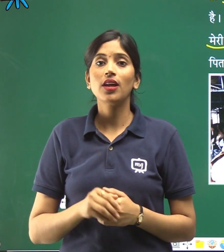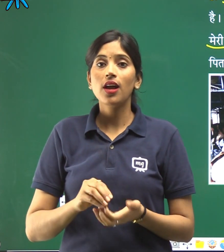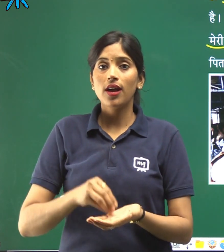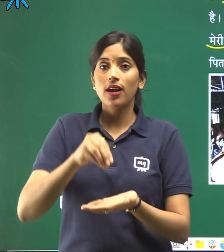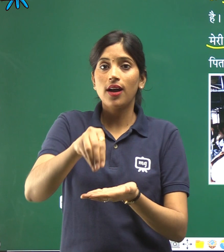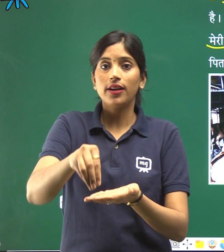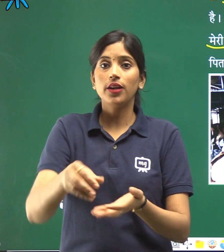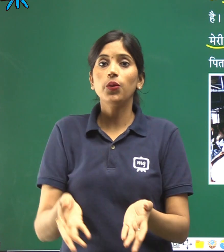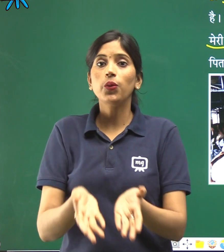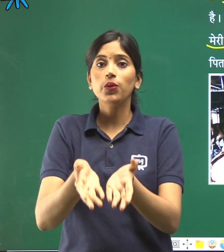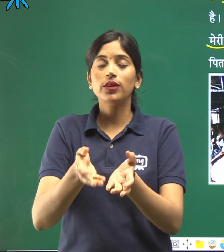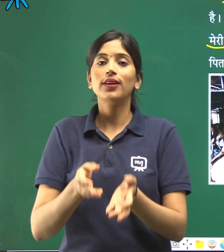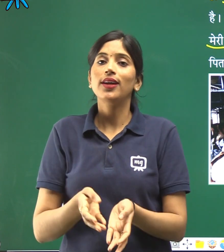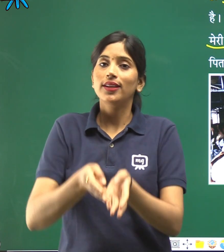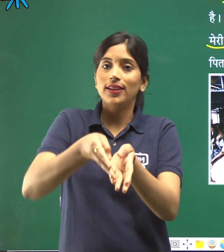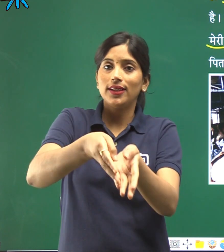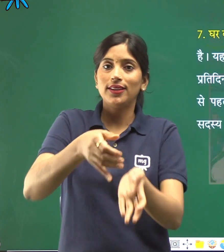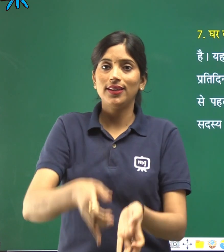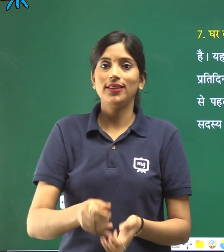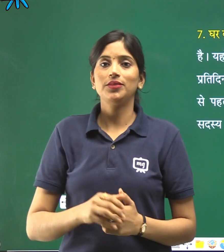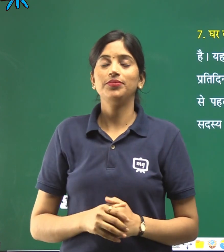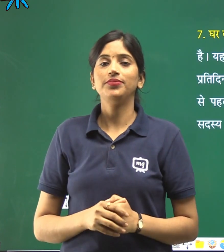खाने को देते हैं।